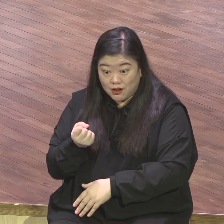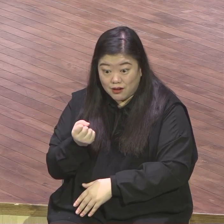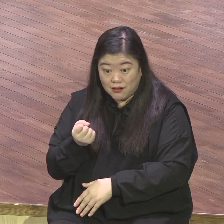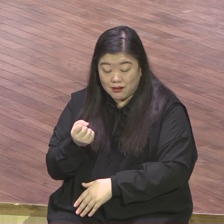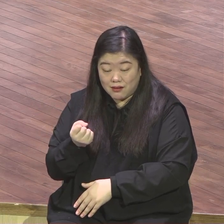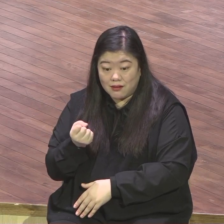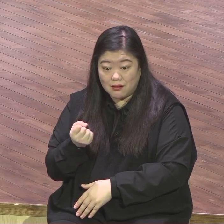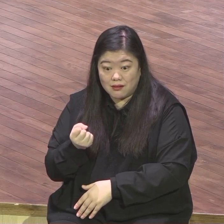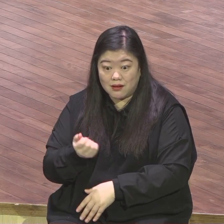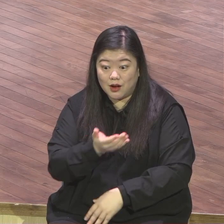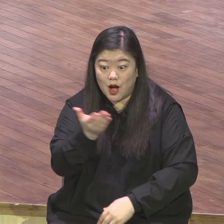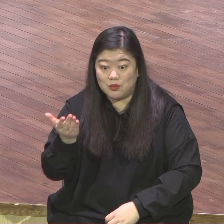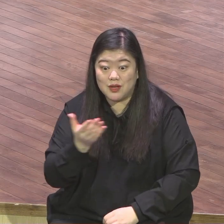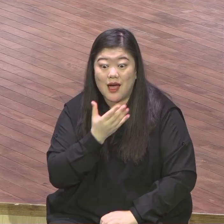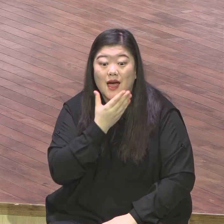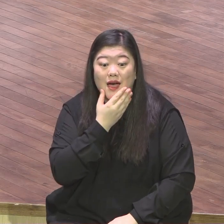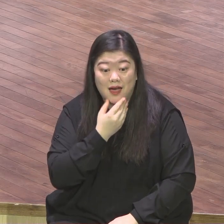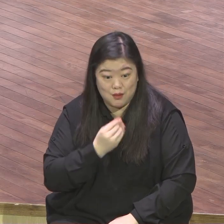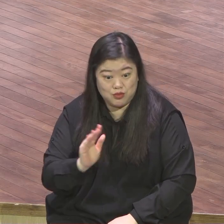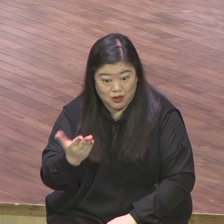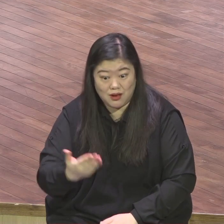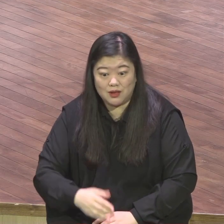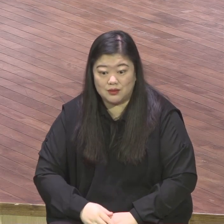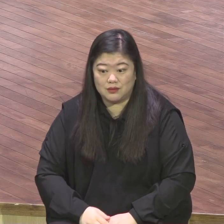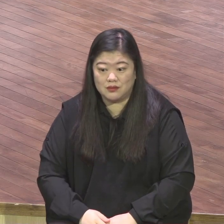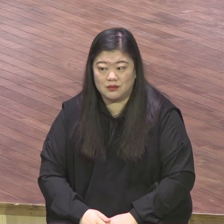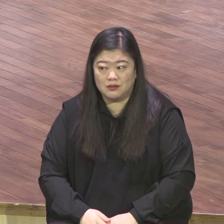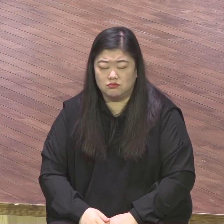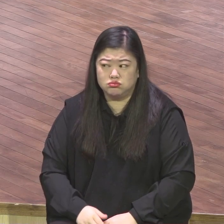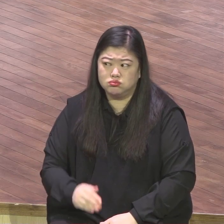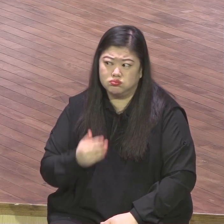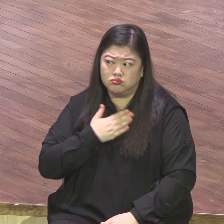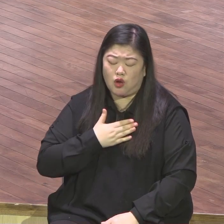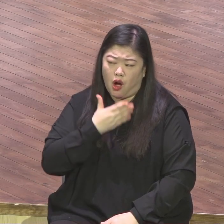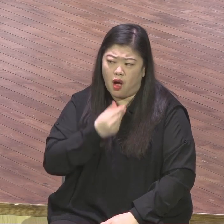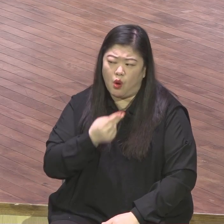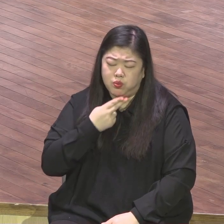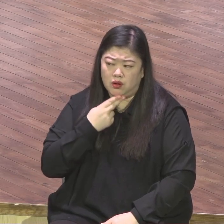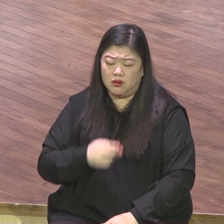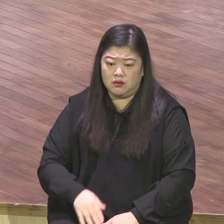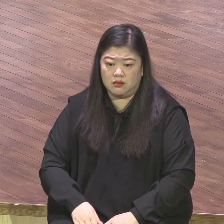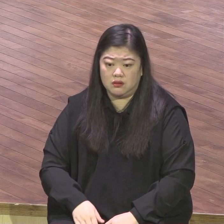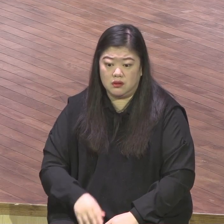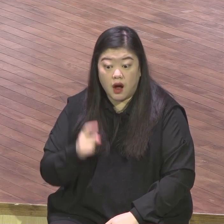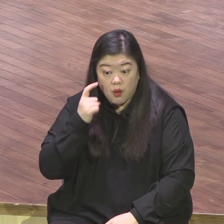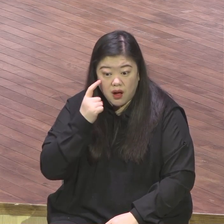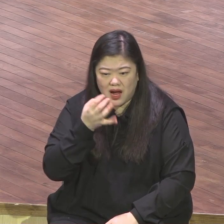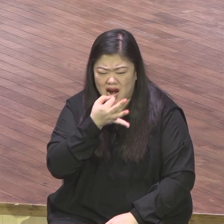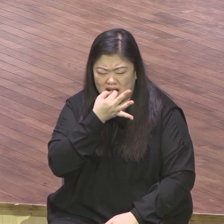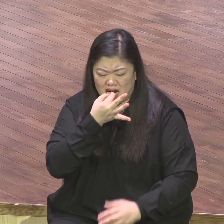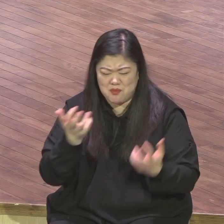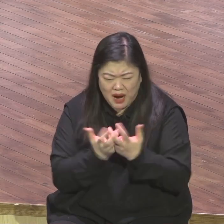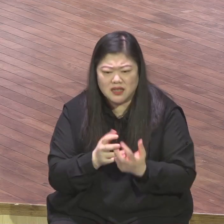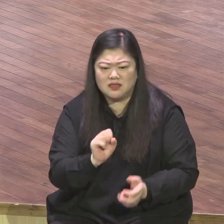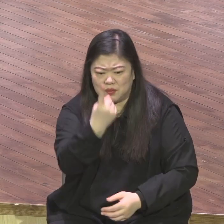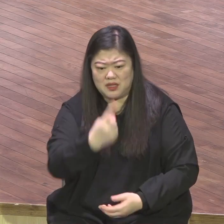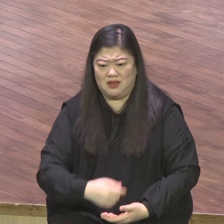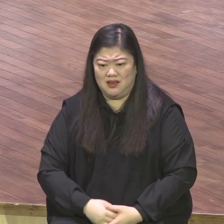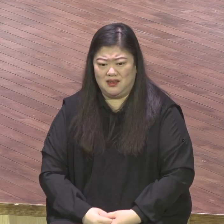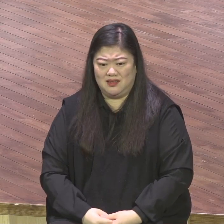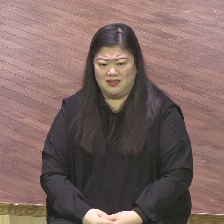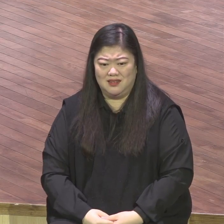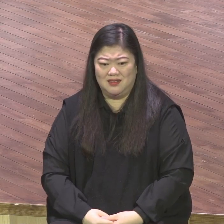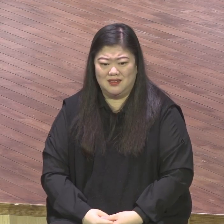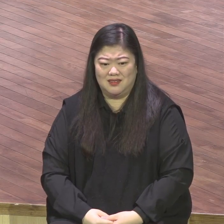여러분 속에는 욕심만 내려놓으면 행복해진다니까요. 그렇다면 오늘 바울이 오늘 본문을 통해서